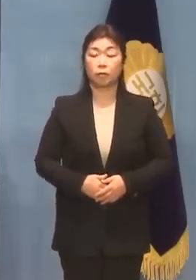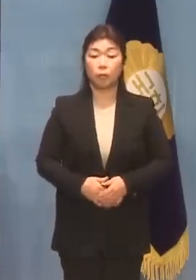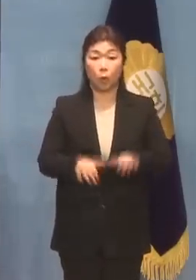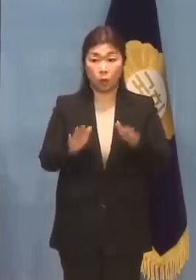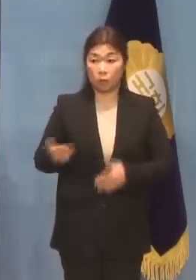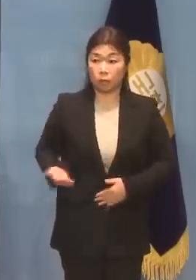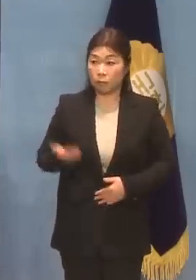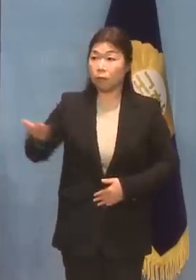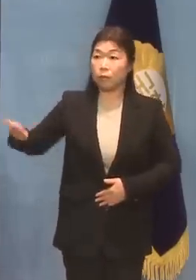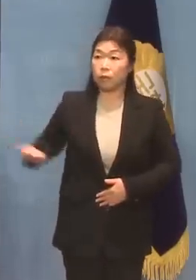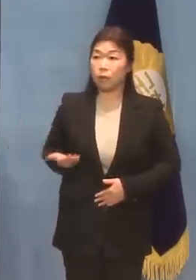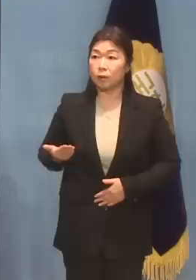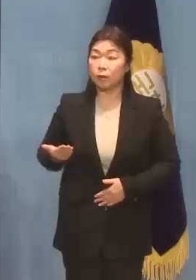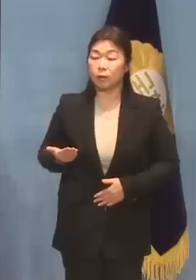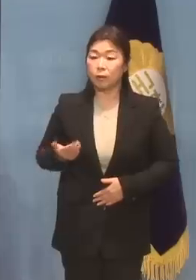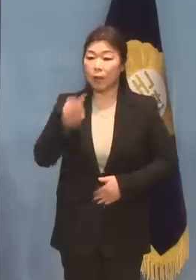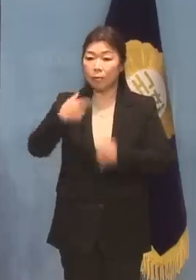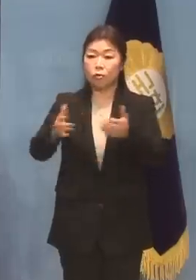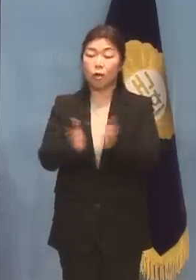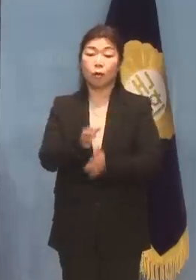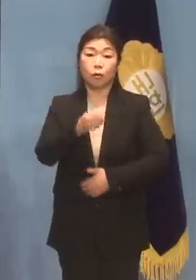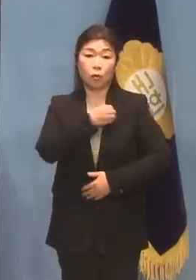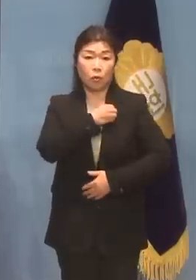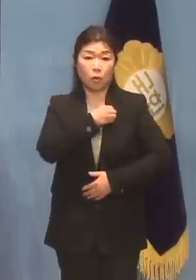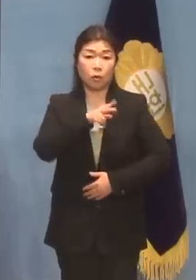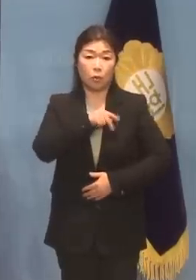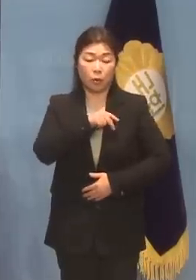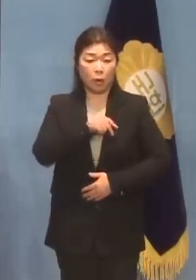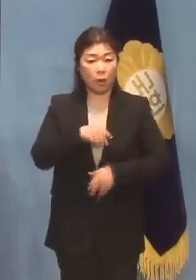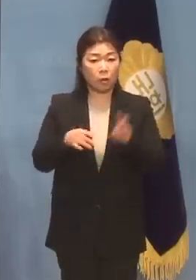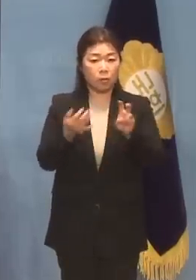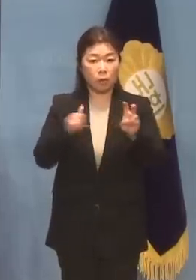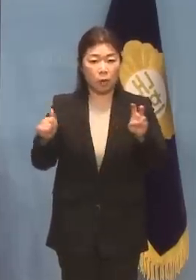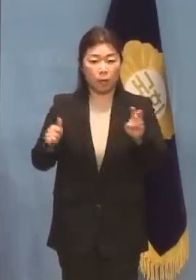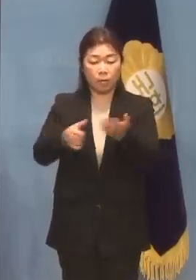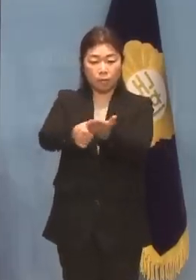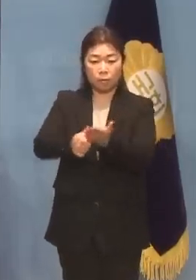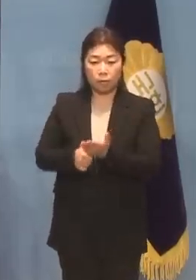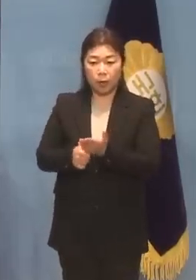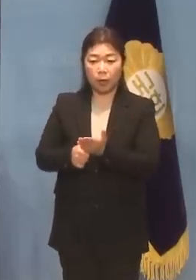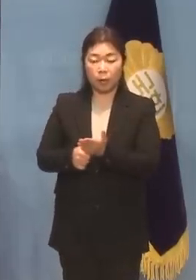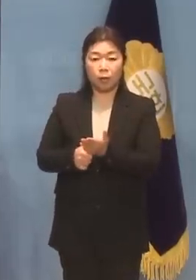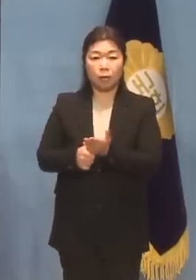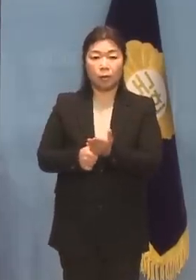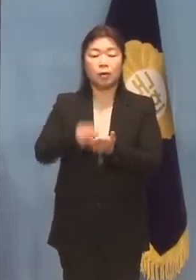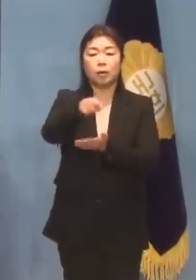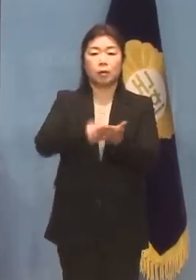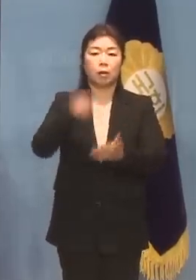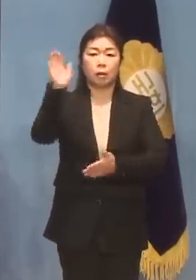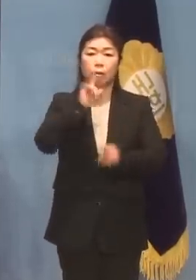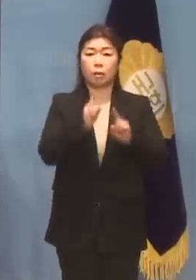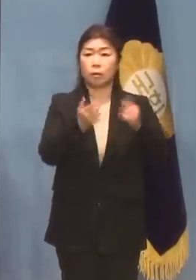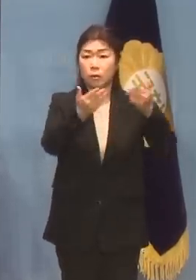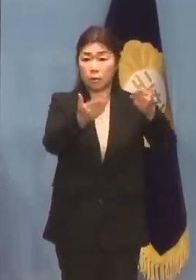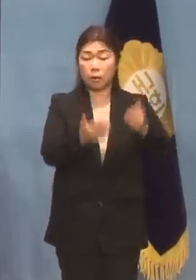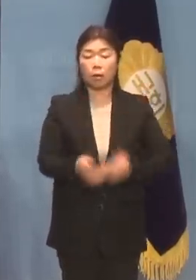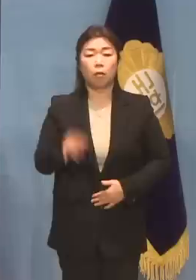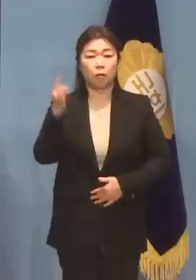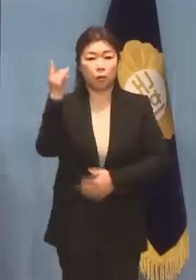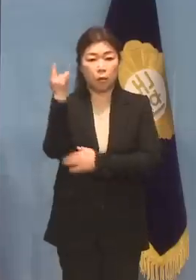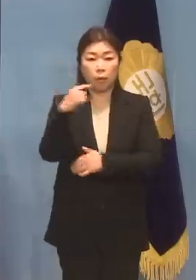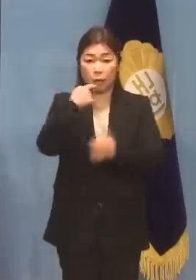오늘 저희 당 소속 의원님 한 20여 분이 같이 연명을 해서 기자회견을 준비했는데요. 애초에